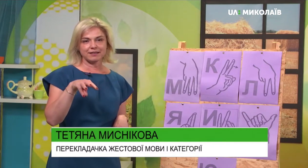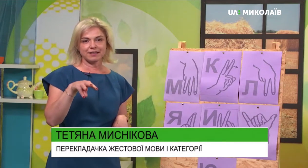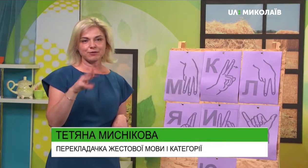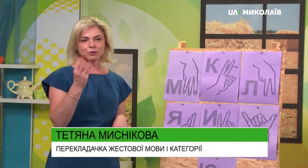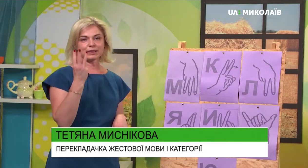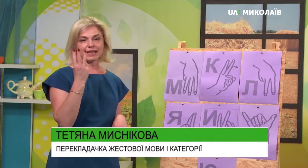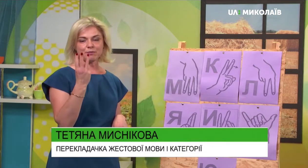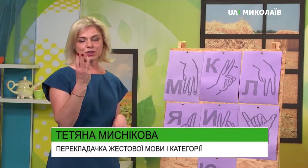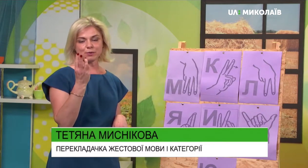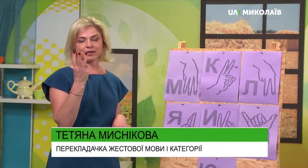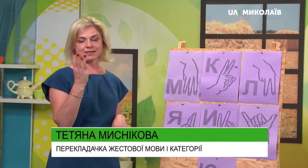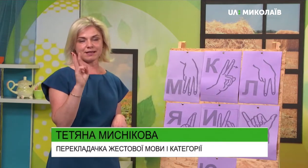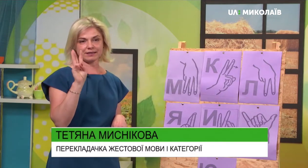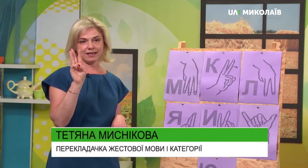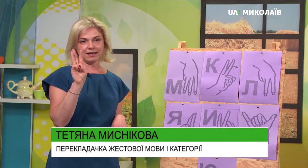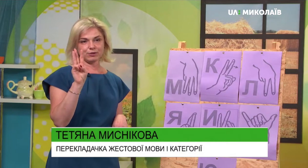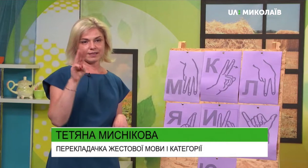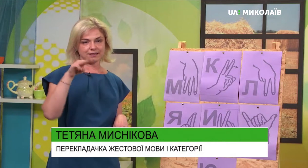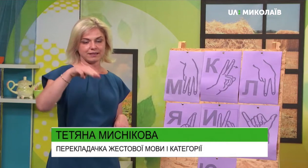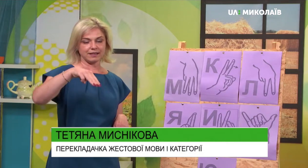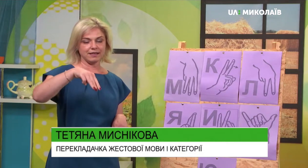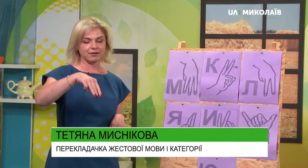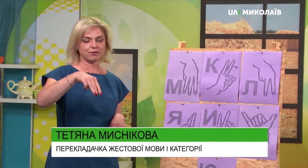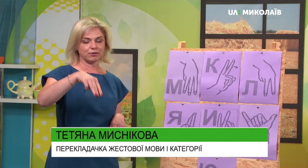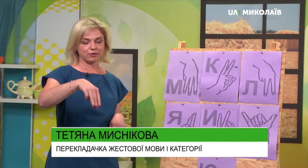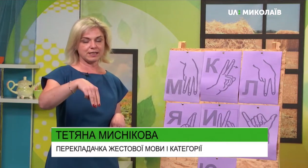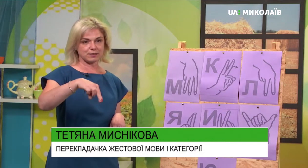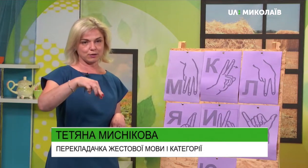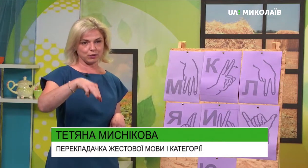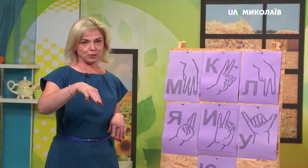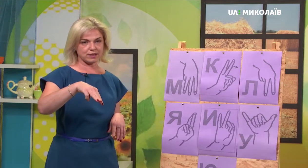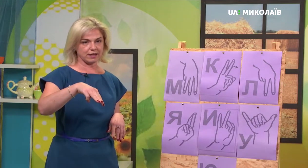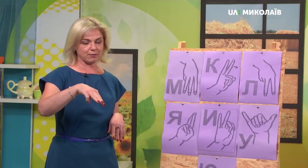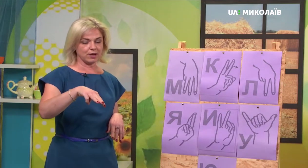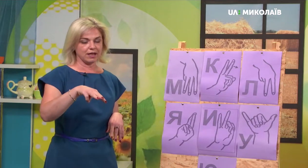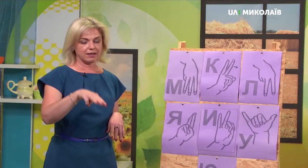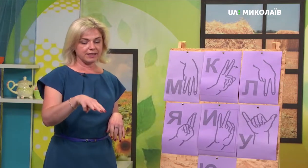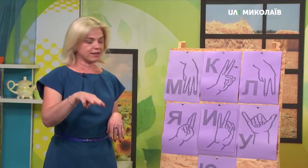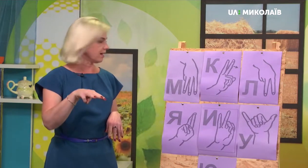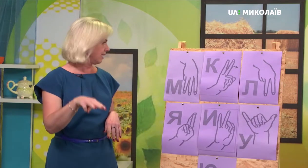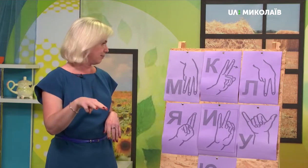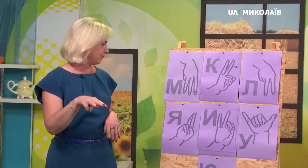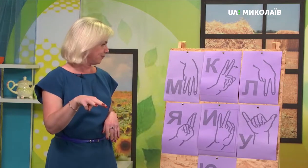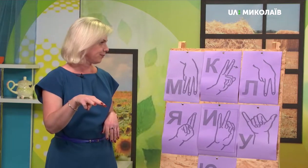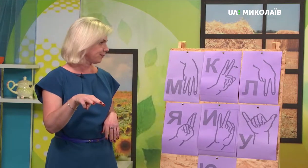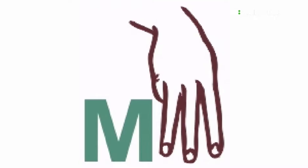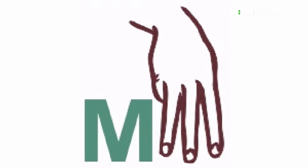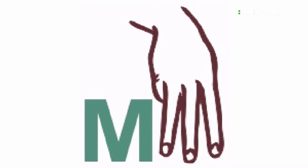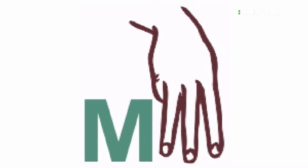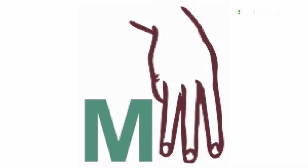як от ми три можемо показати, от це така, і вниз опускаємо, літера М. Будь-якою рукою можна